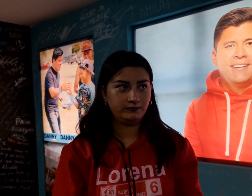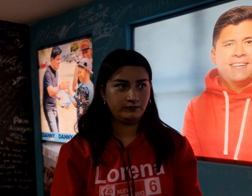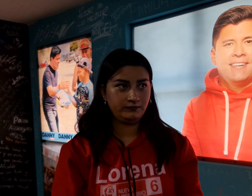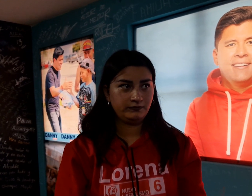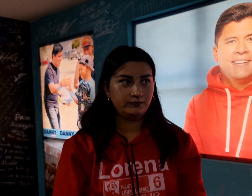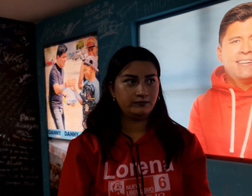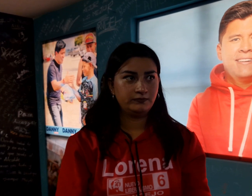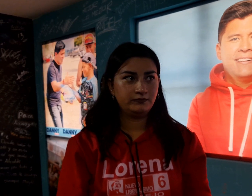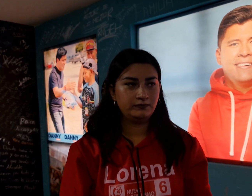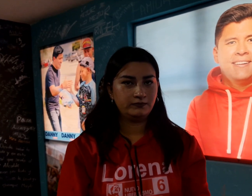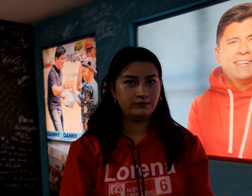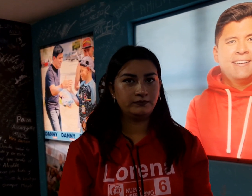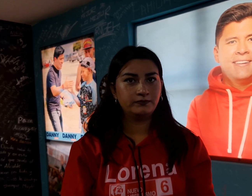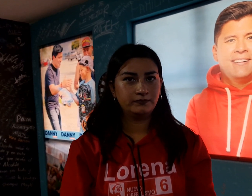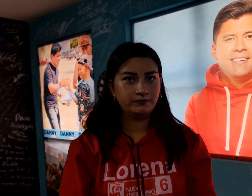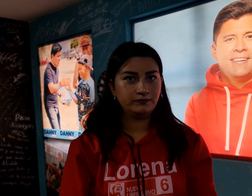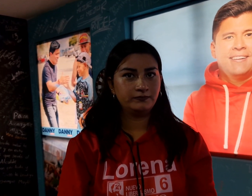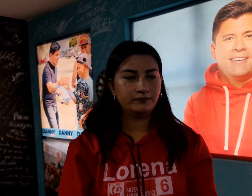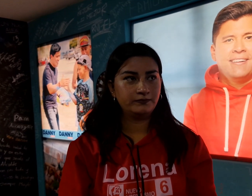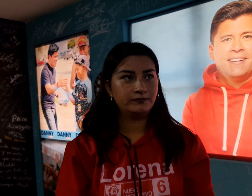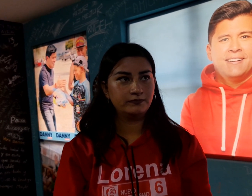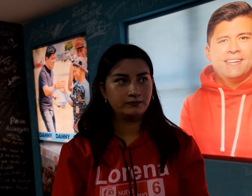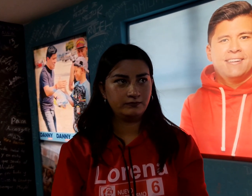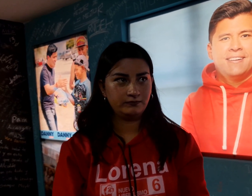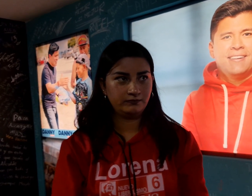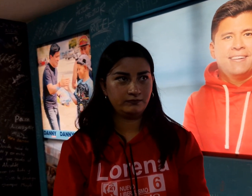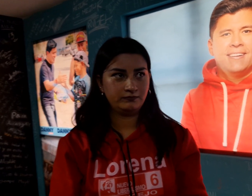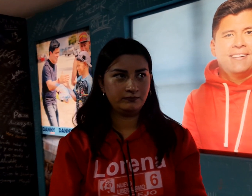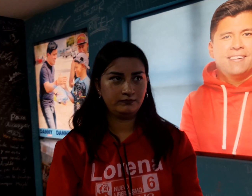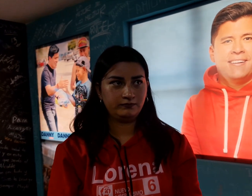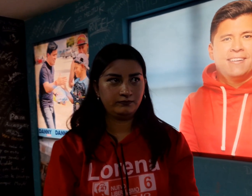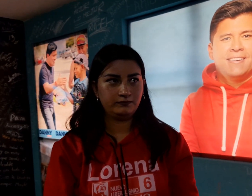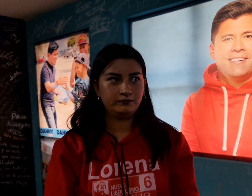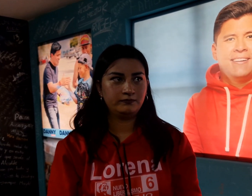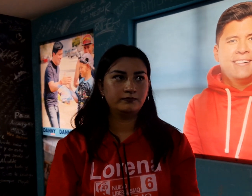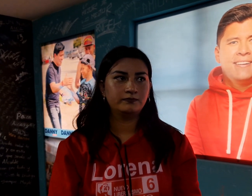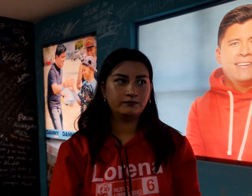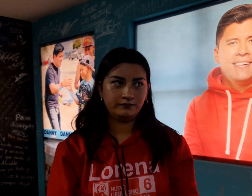cualquier apugia, para cualquier necesidad? Hay que conocer su lenguaje.